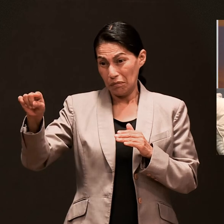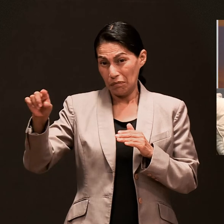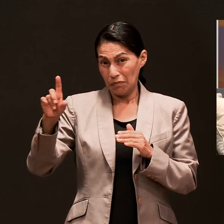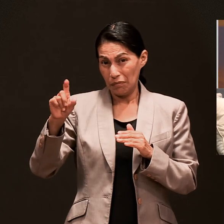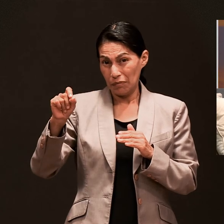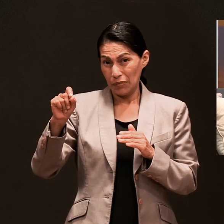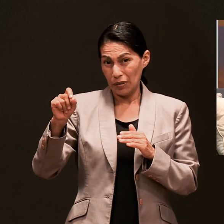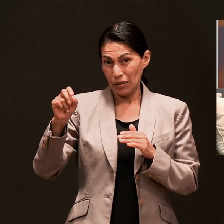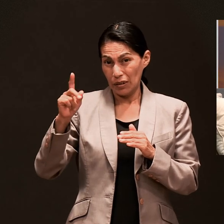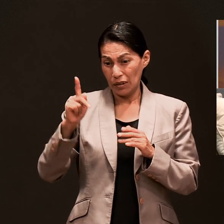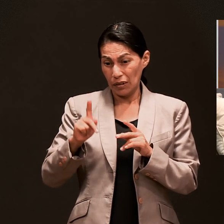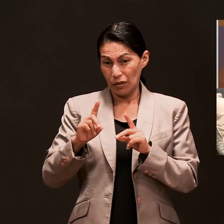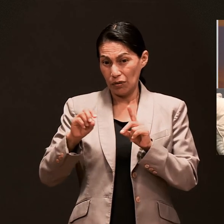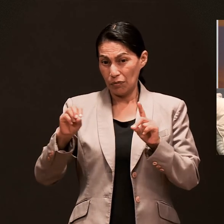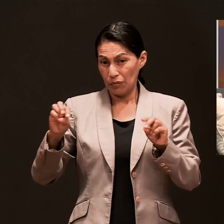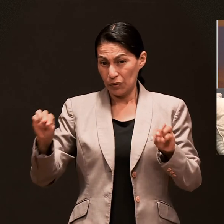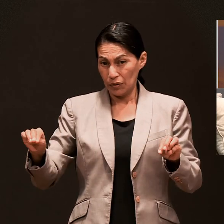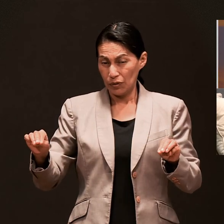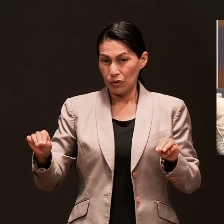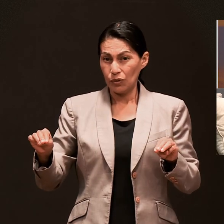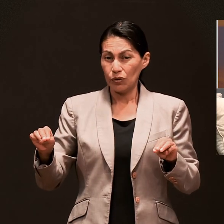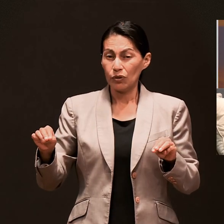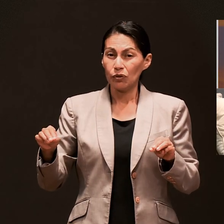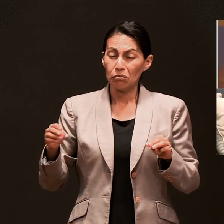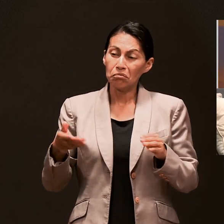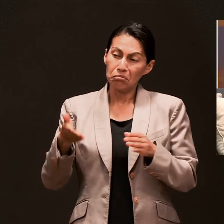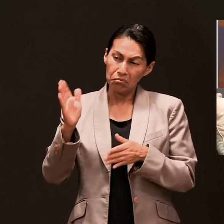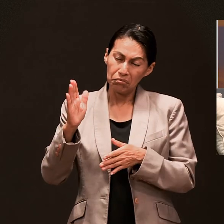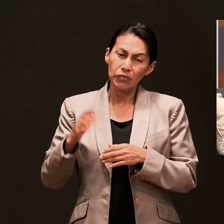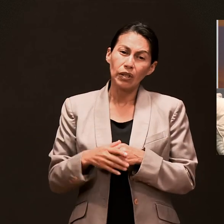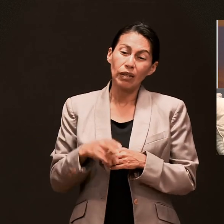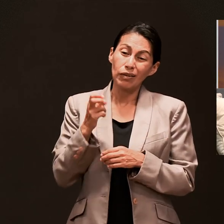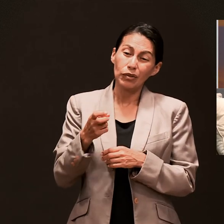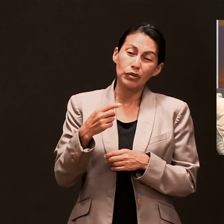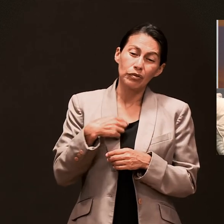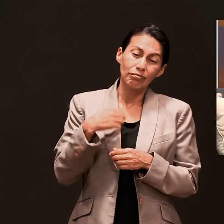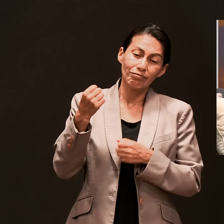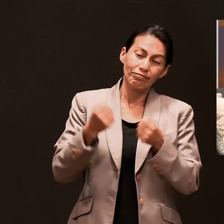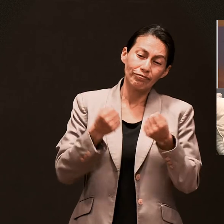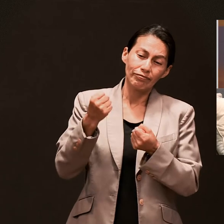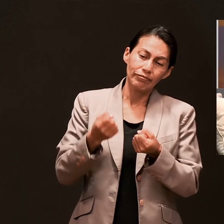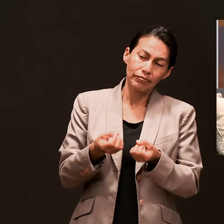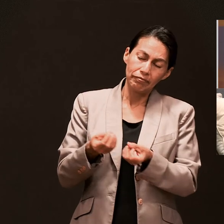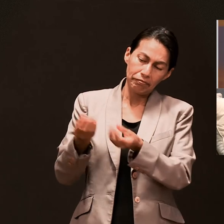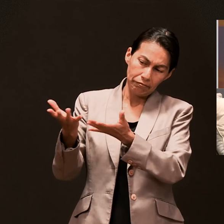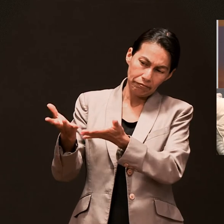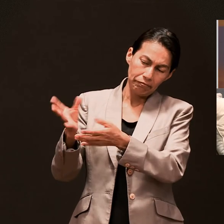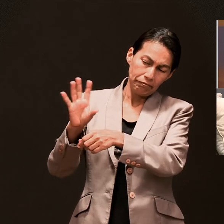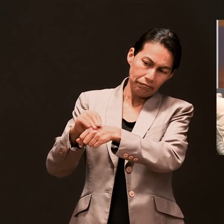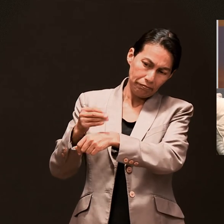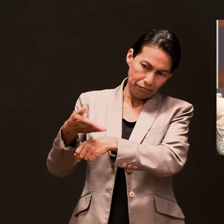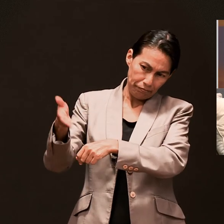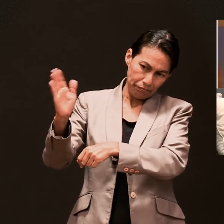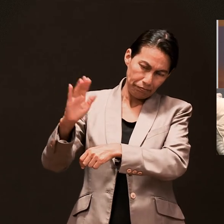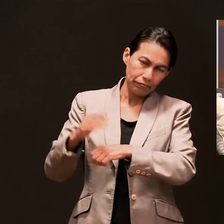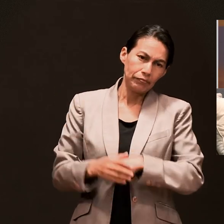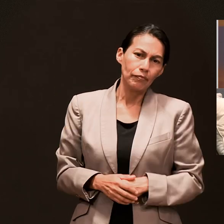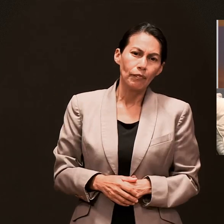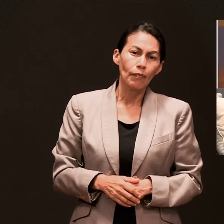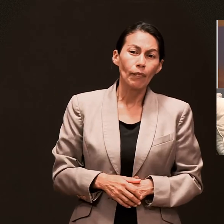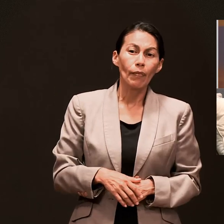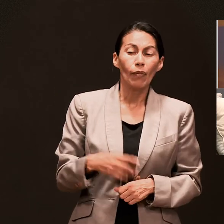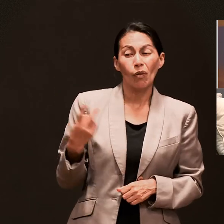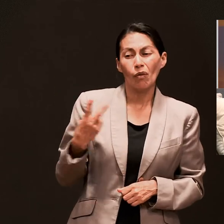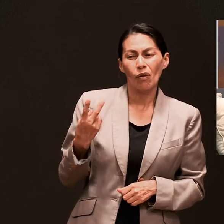que pues le tuve que soltar el carro porque yo siempre iba y lo llevaba y lo recogía y para mí era ya muy fastidioso